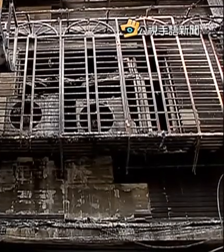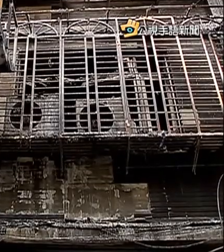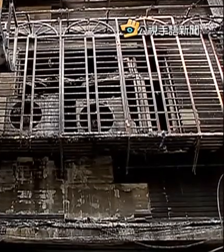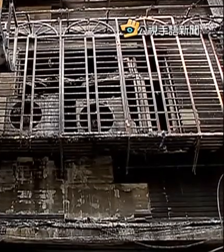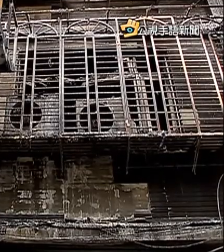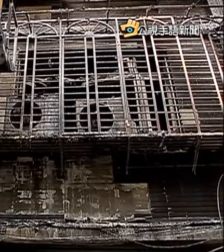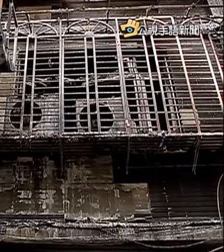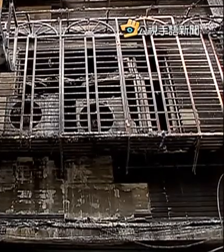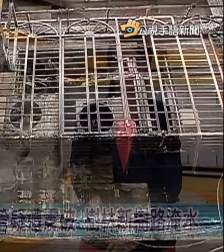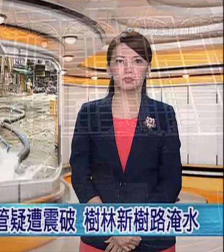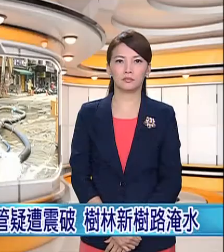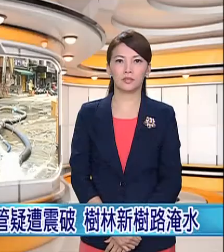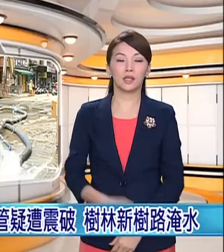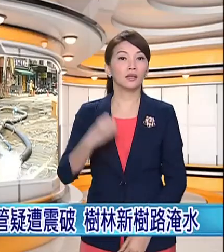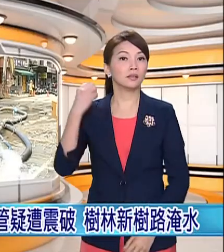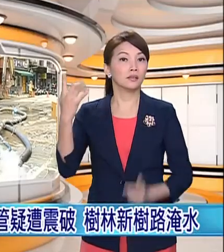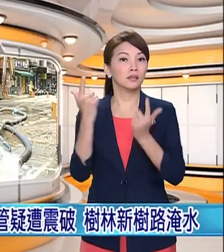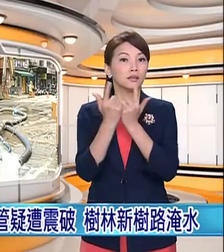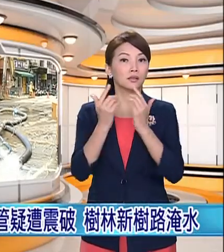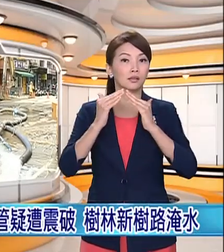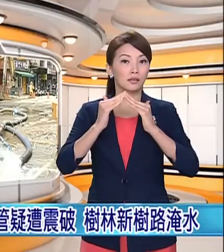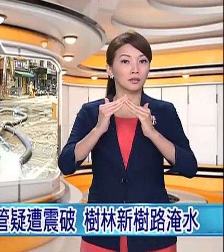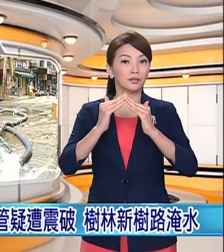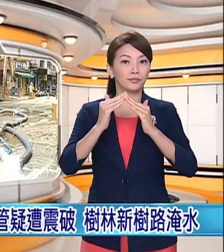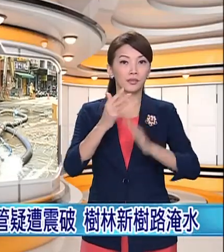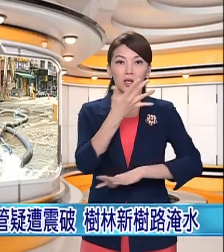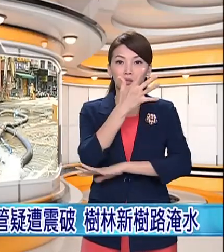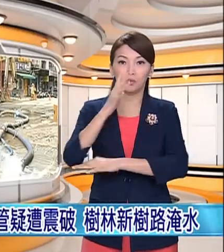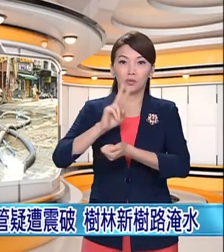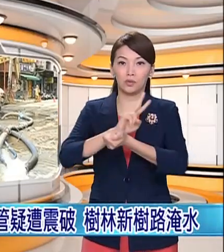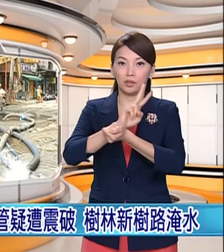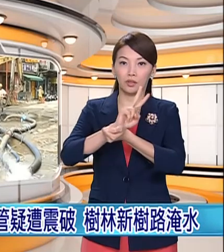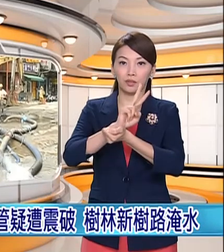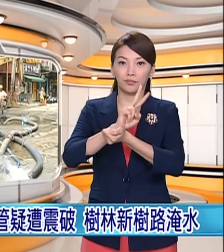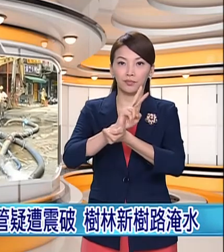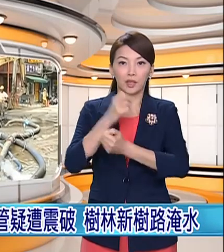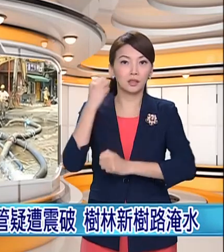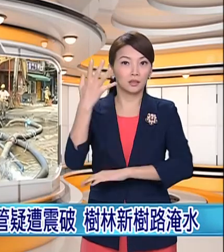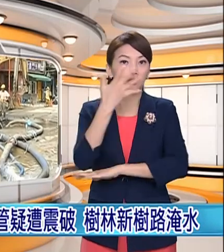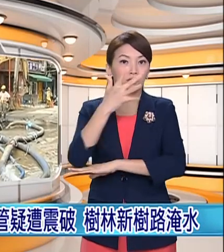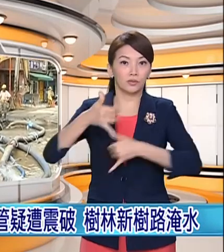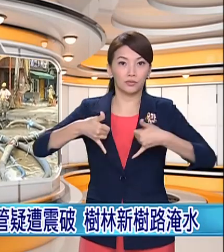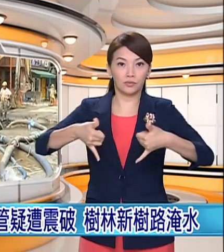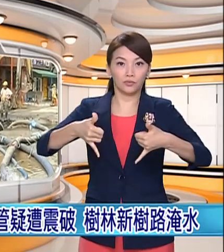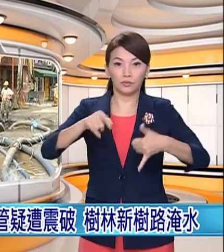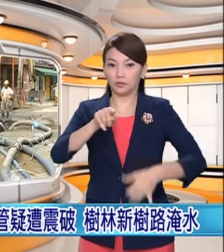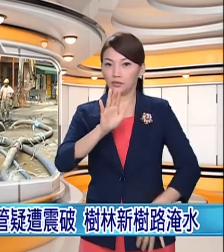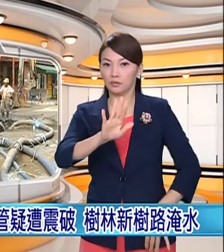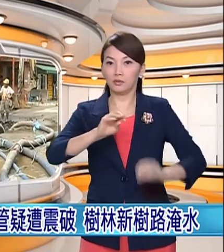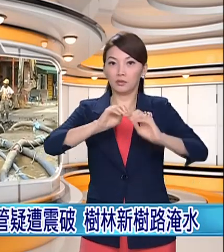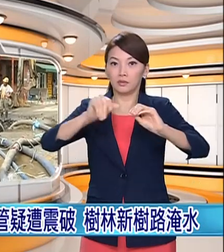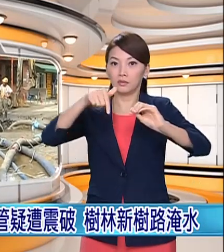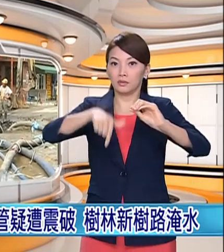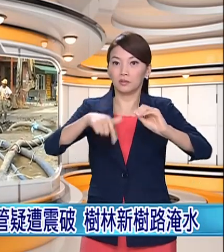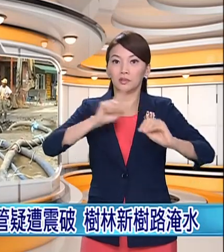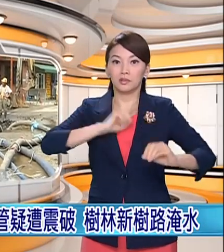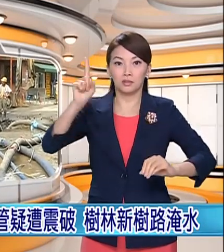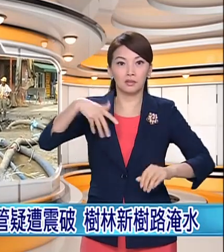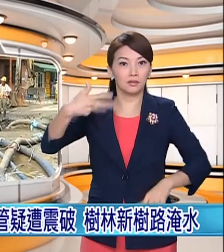道。 位在新北市树林的新树路，当地的地下自来水管也不堪地震的